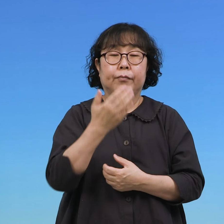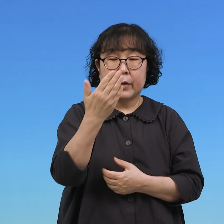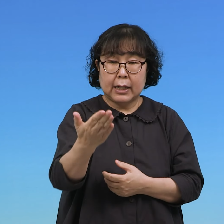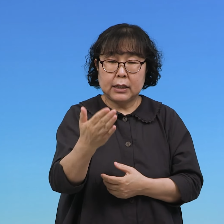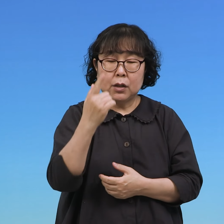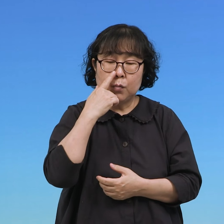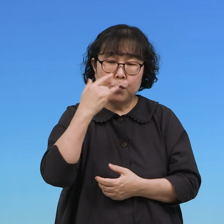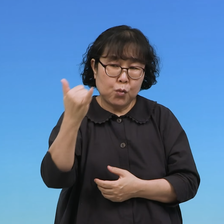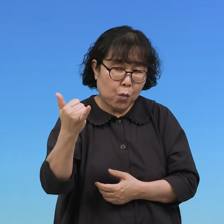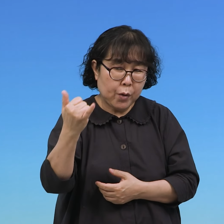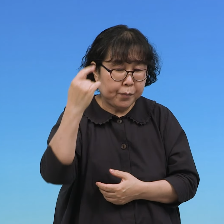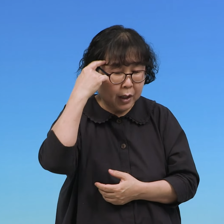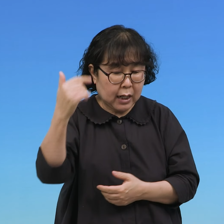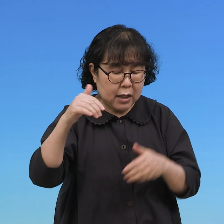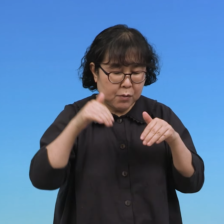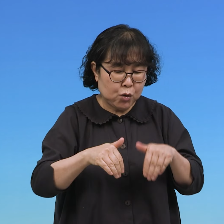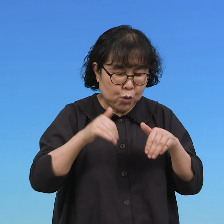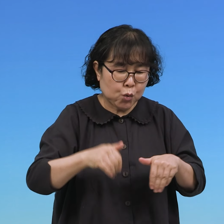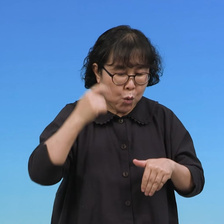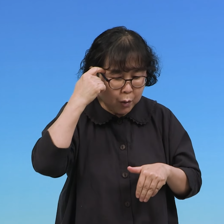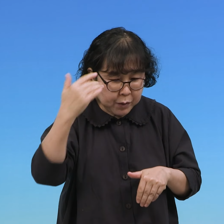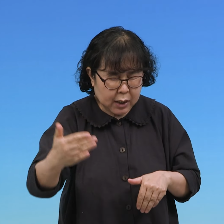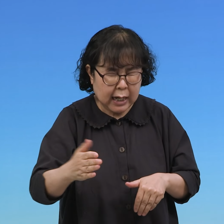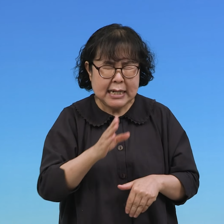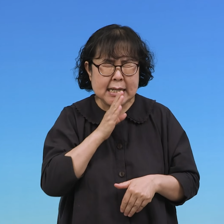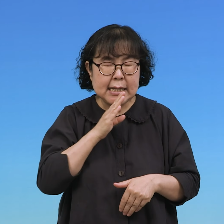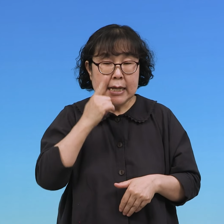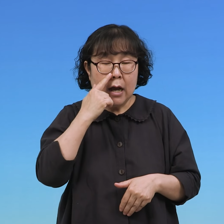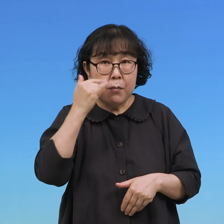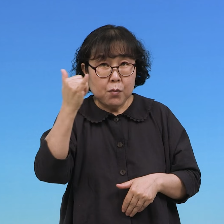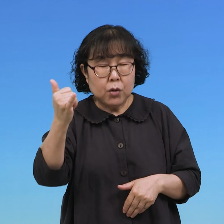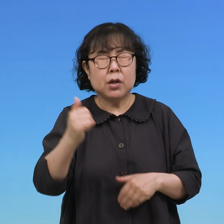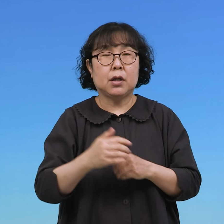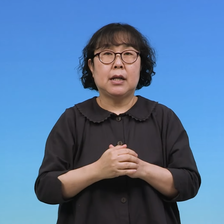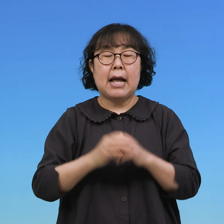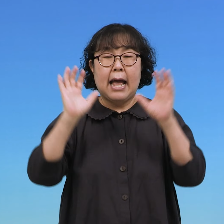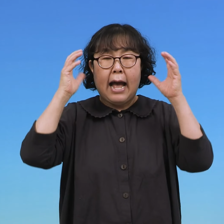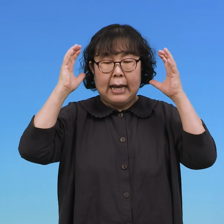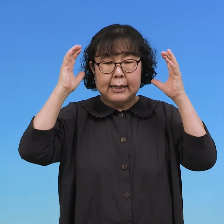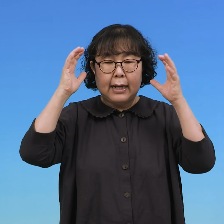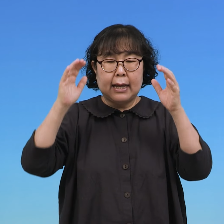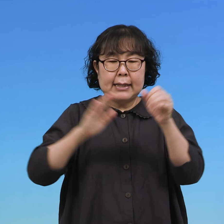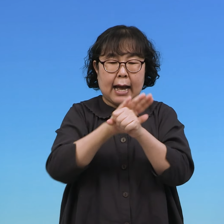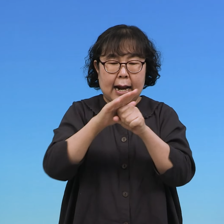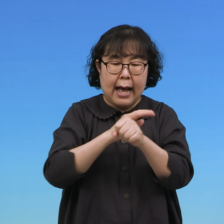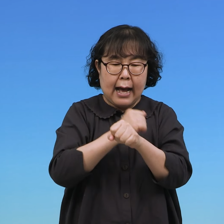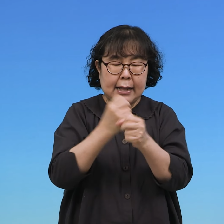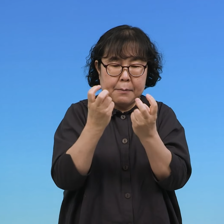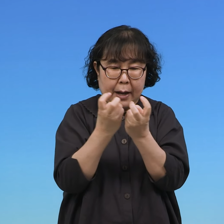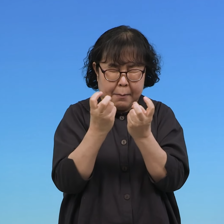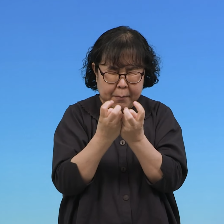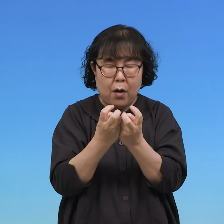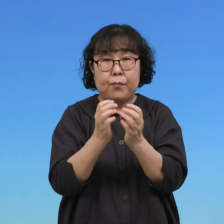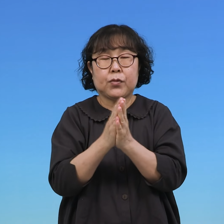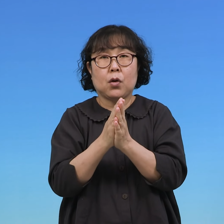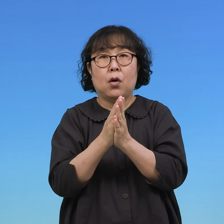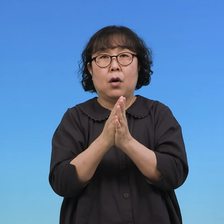당신은 부모입니까? 식모입니까? 진짜 부모님은 아이들에게 사랑하는 것, 예배하는